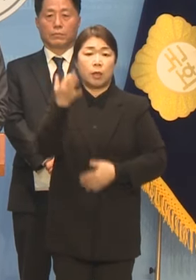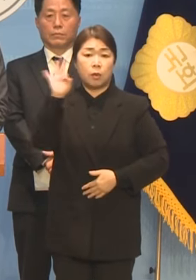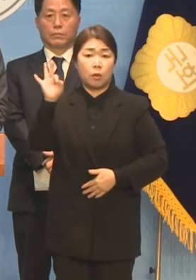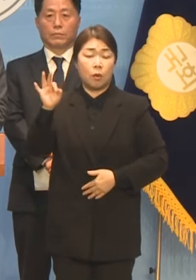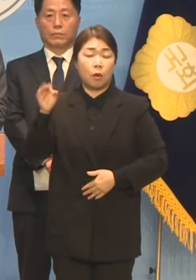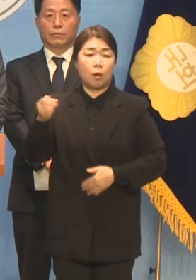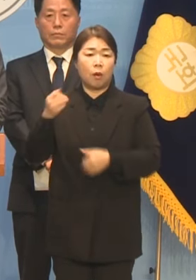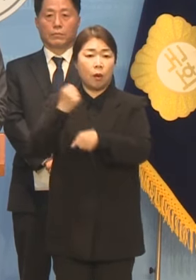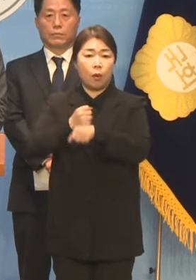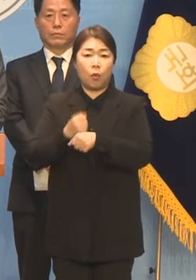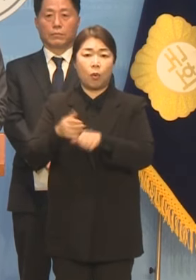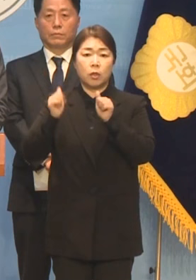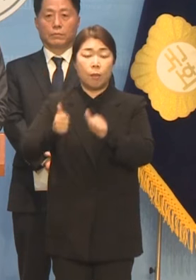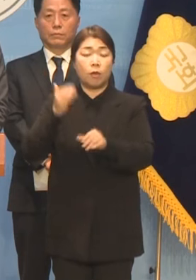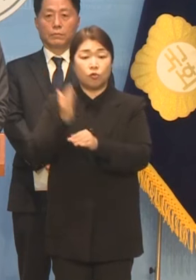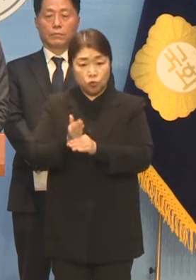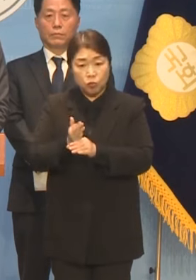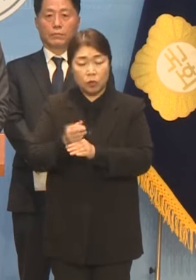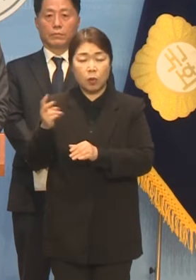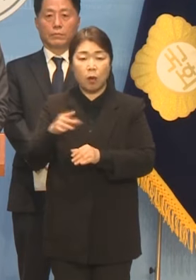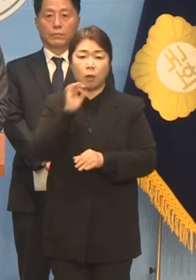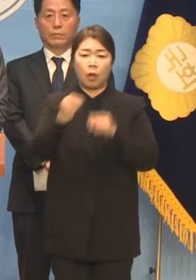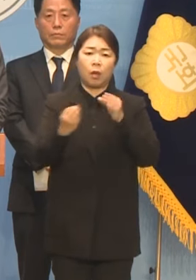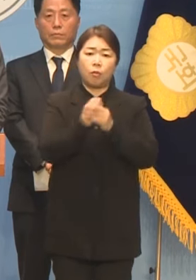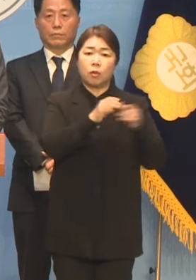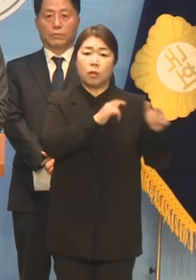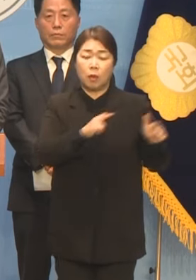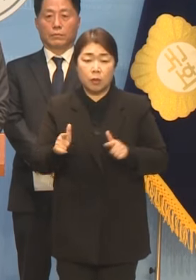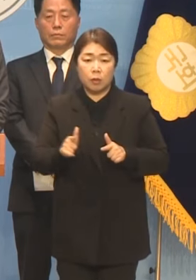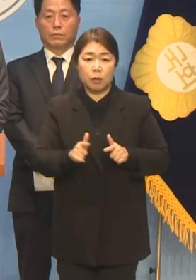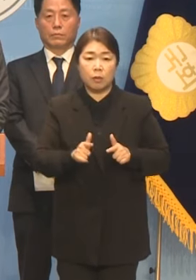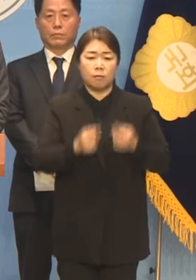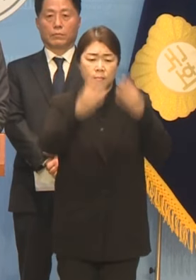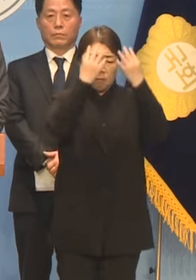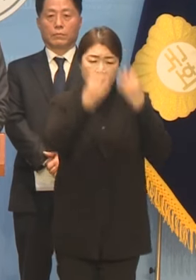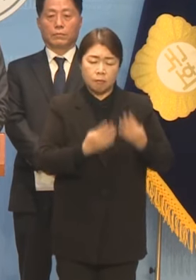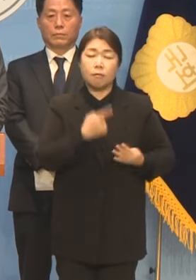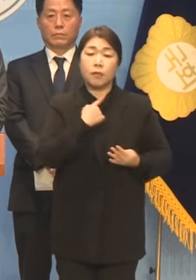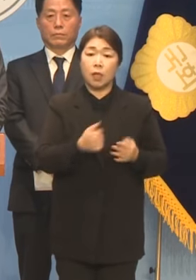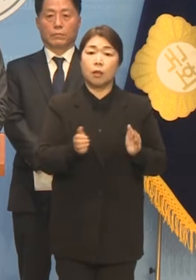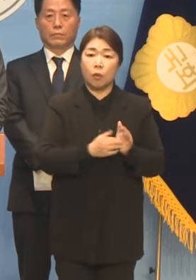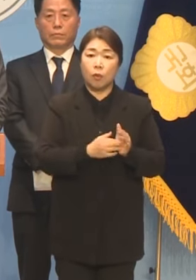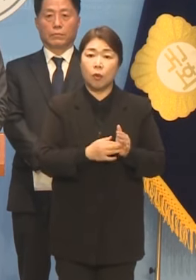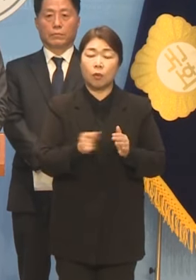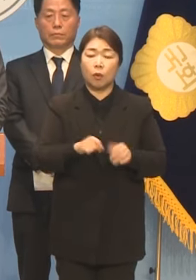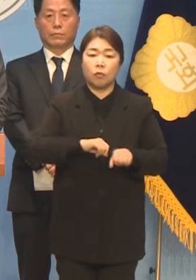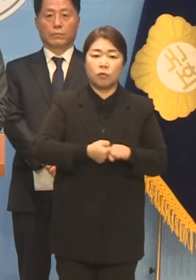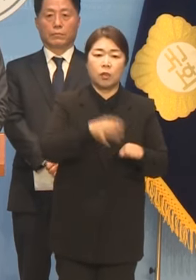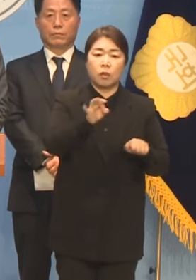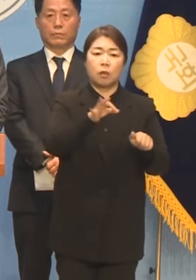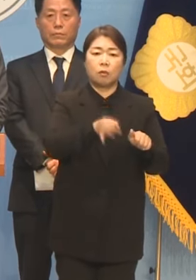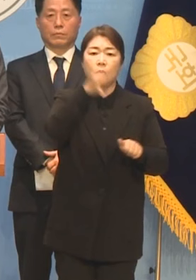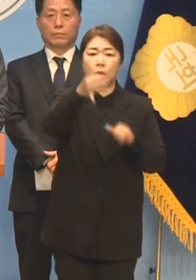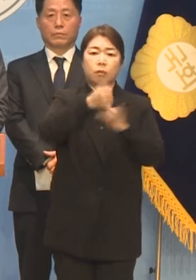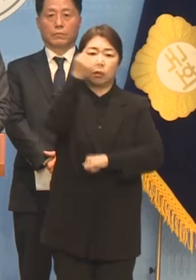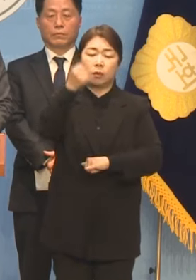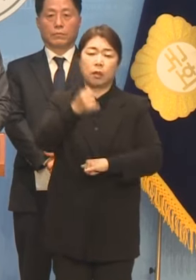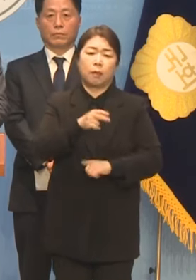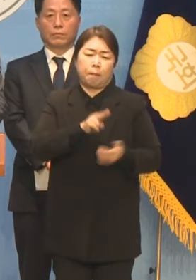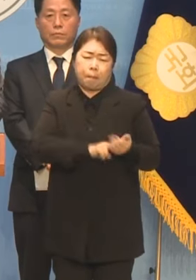경우나 또는 뇌물 수수 등으로 실용의 처벌을 받고 추진조차 민해 사실을